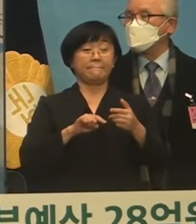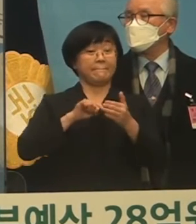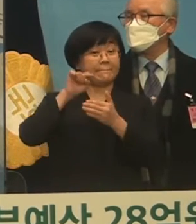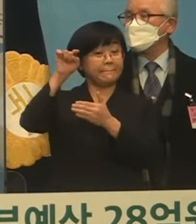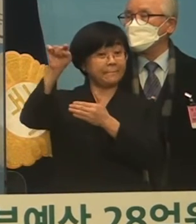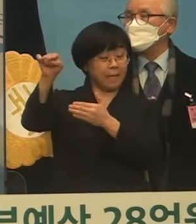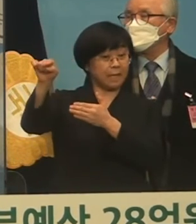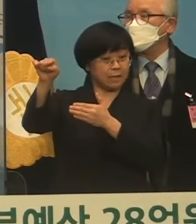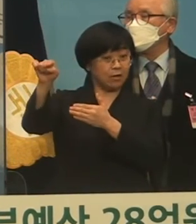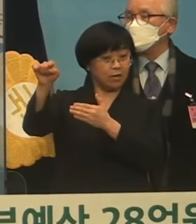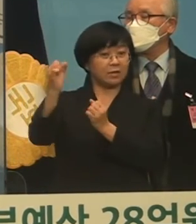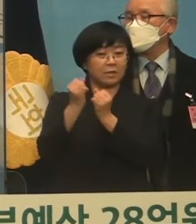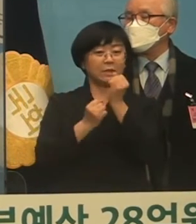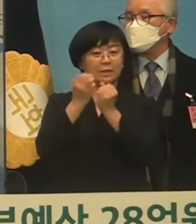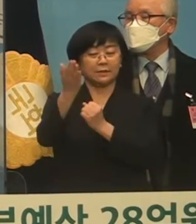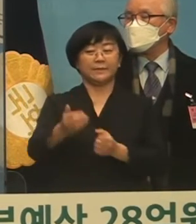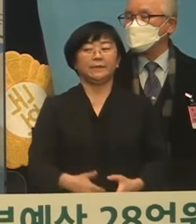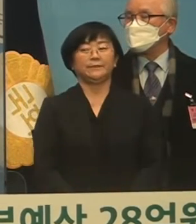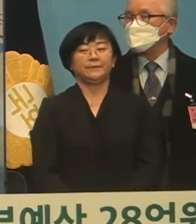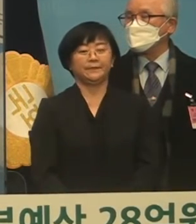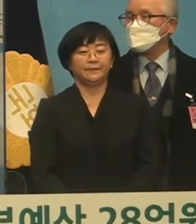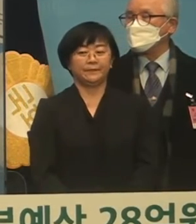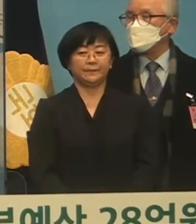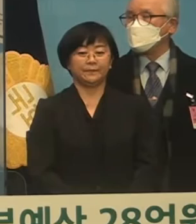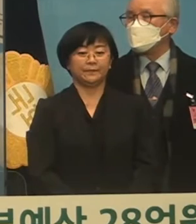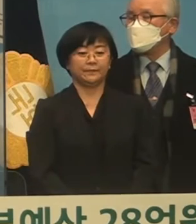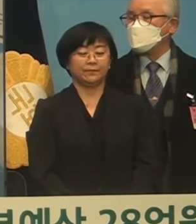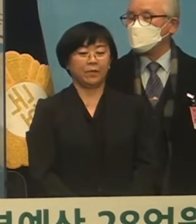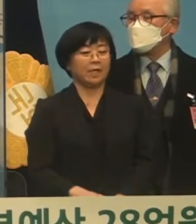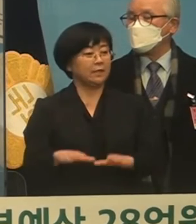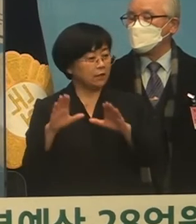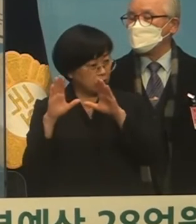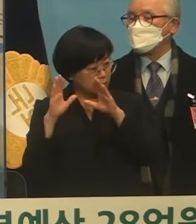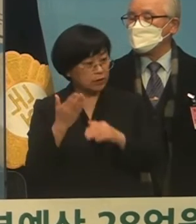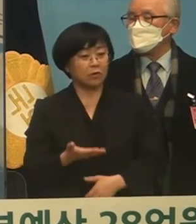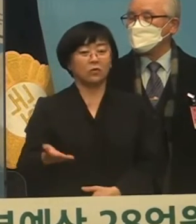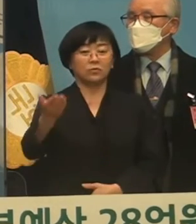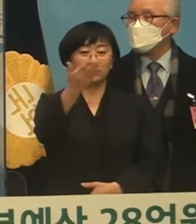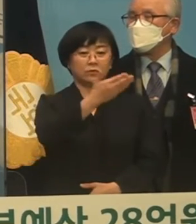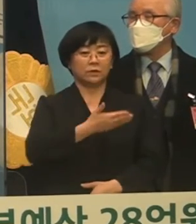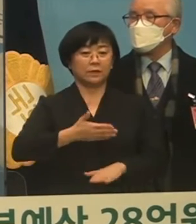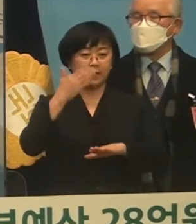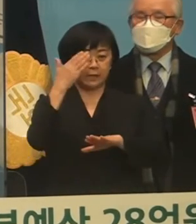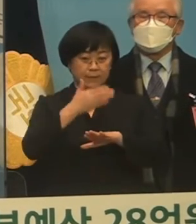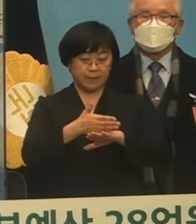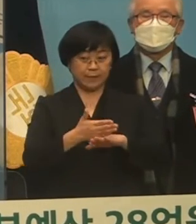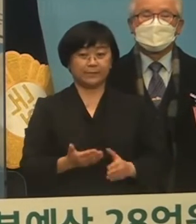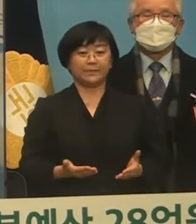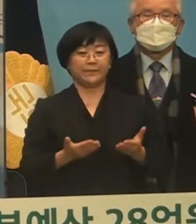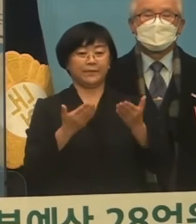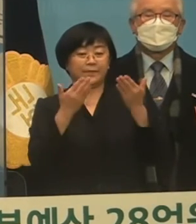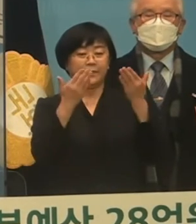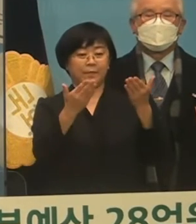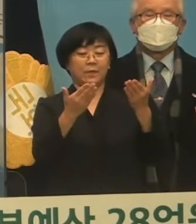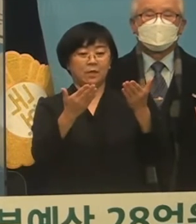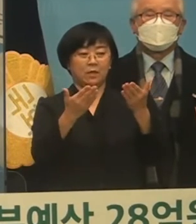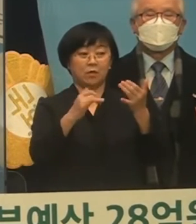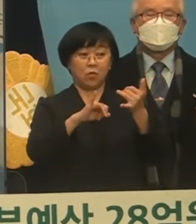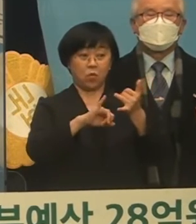앞에서 빼뜨리 표현을 그렇게 하겠습니다. 경청해 주신 그런 여러분 감사드립니다.